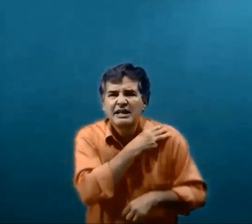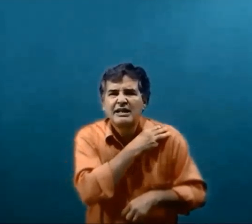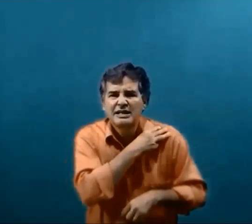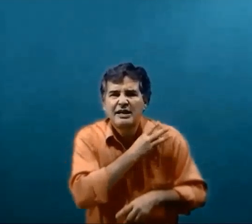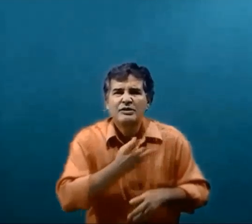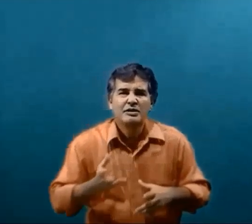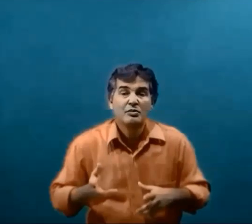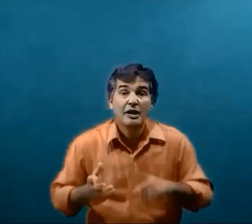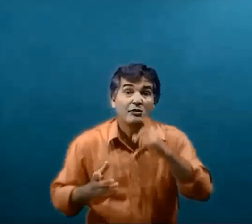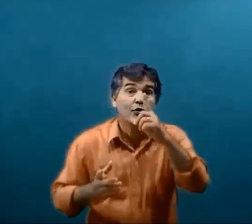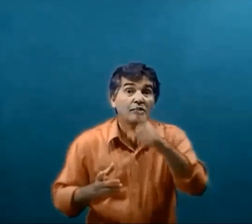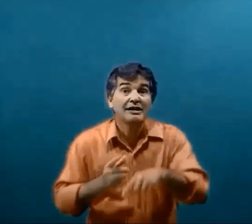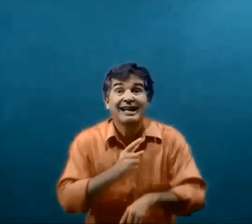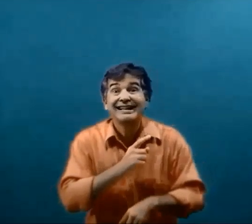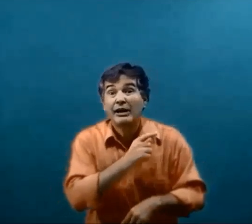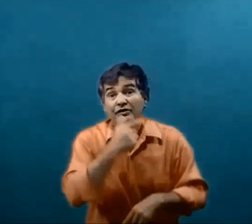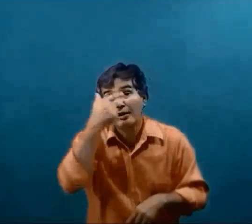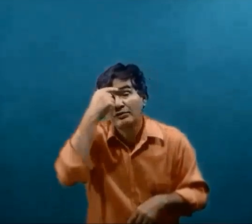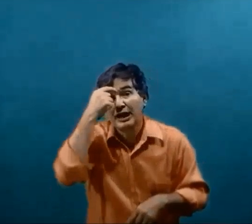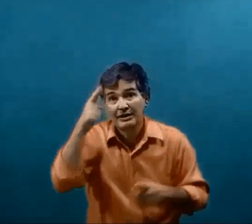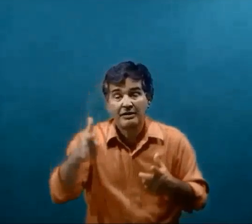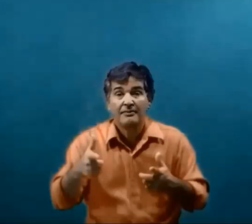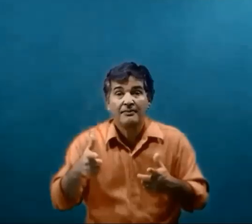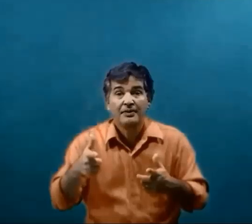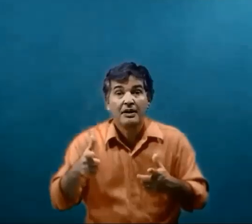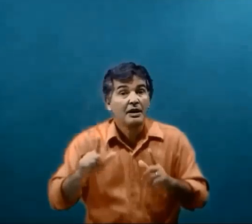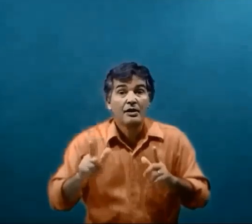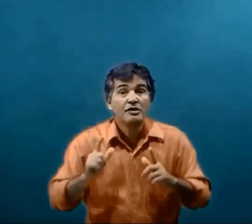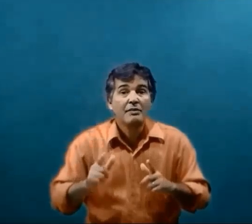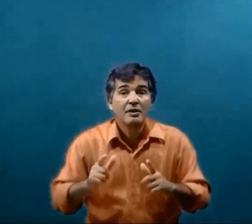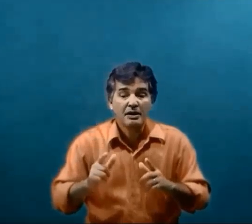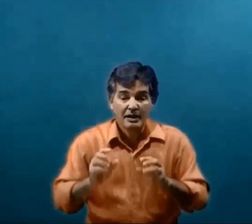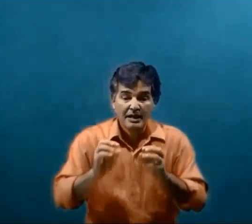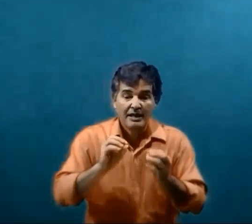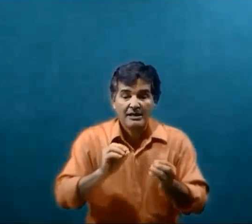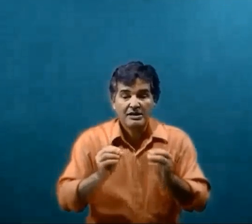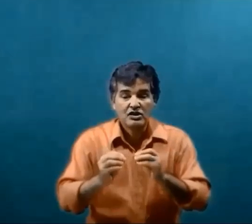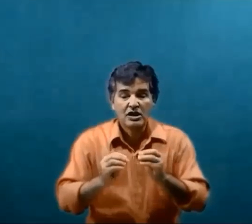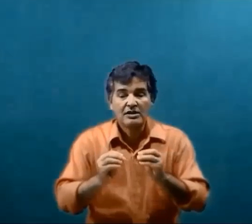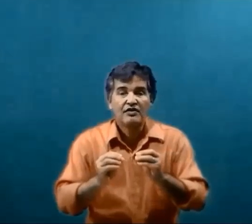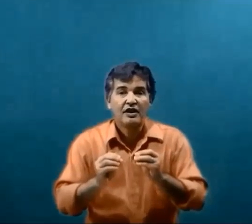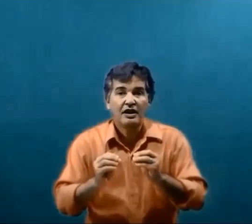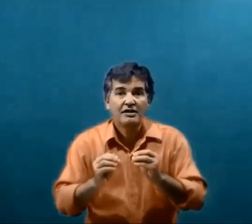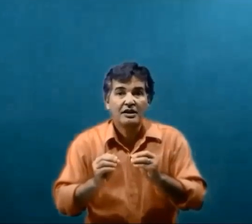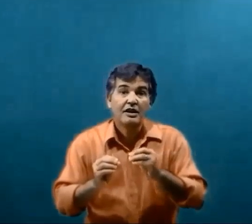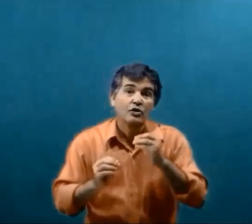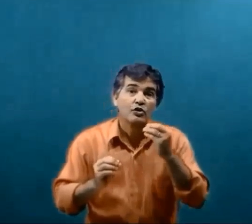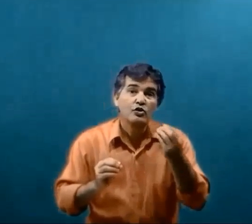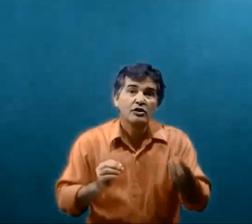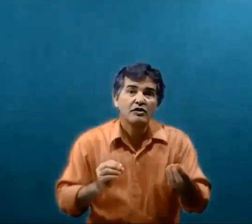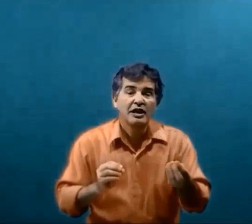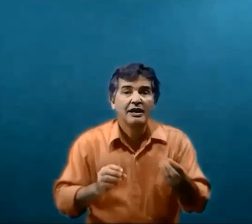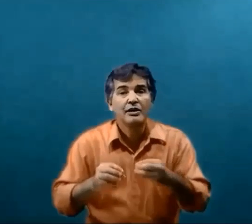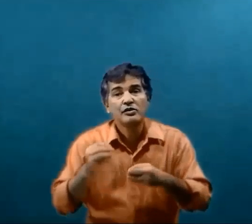terceira série do ensino médio, alguns até da faculdade, não sabia que existia a diferença dos univitelinos e